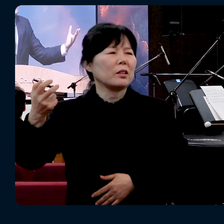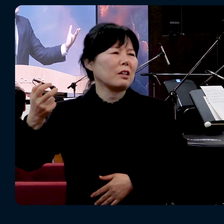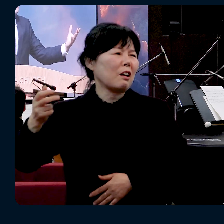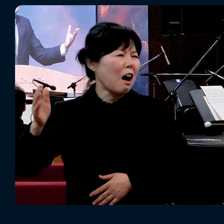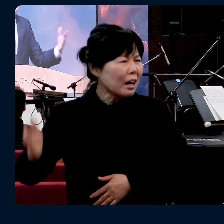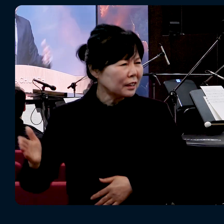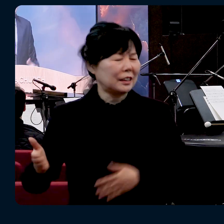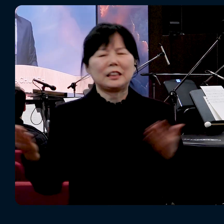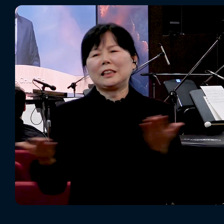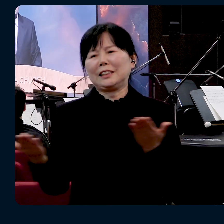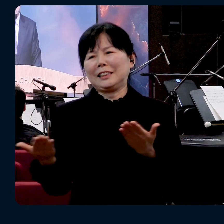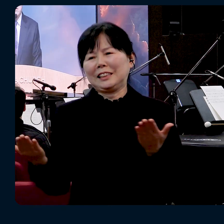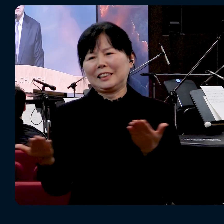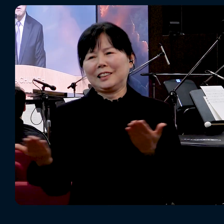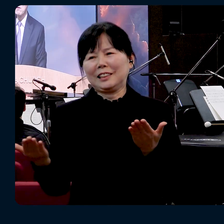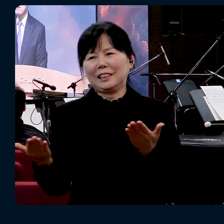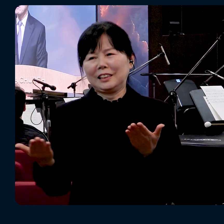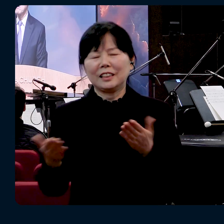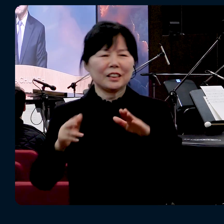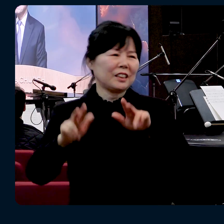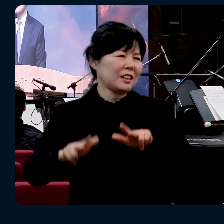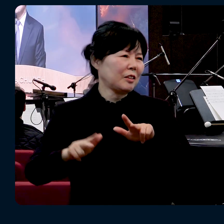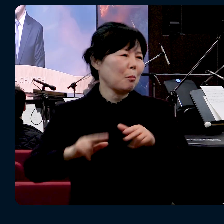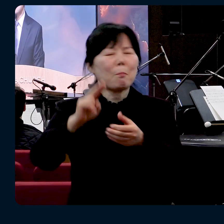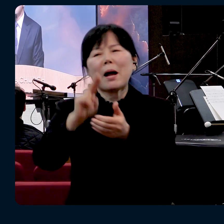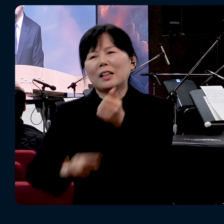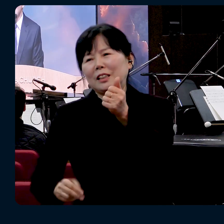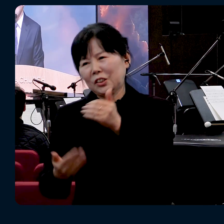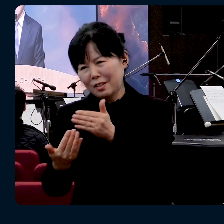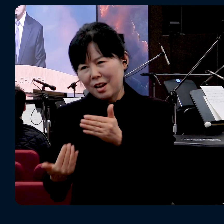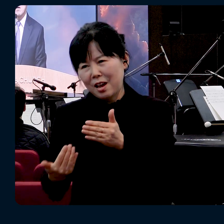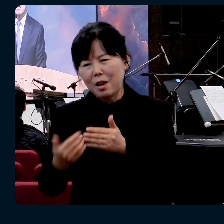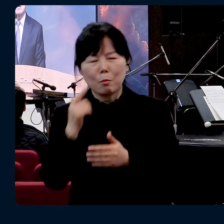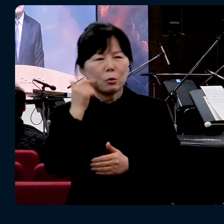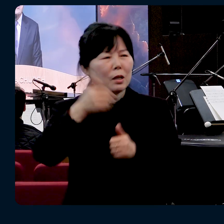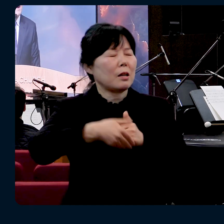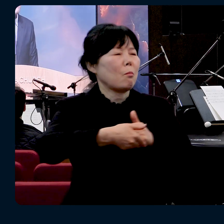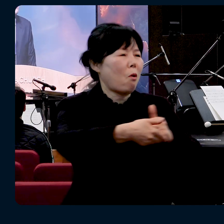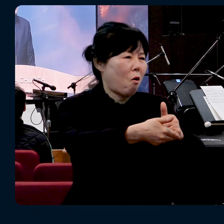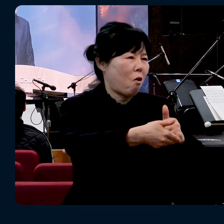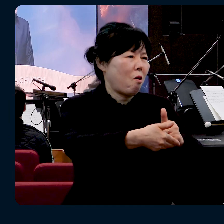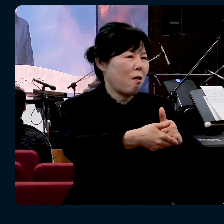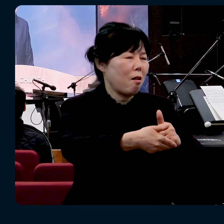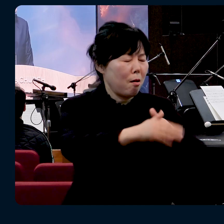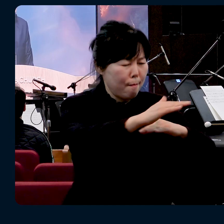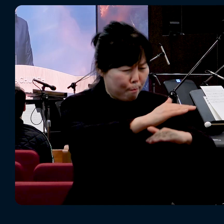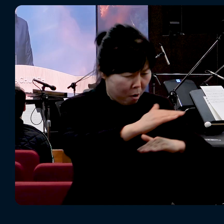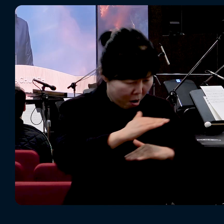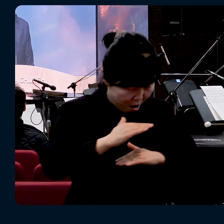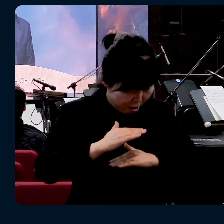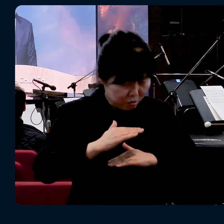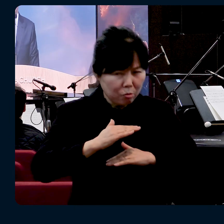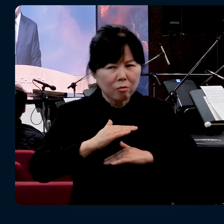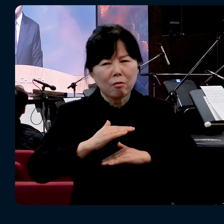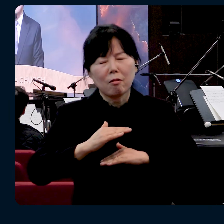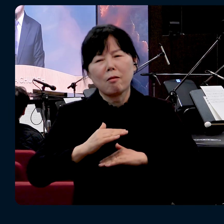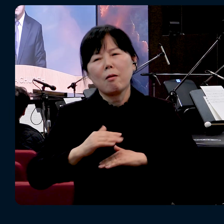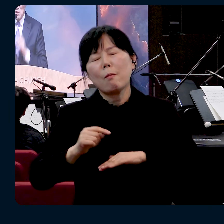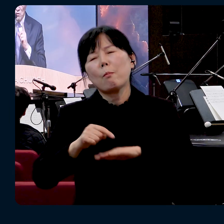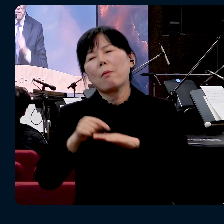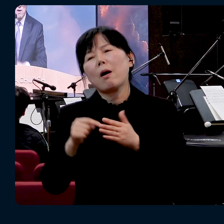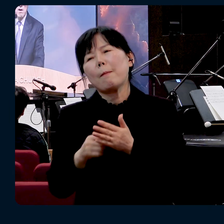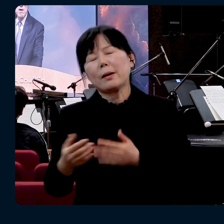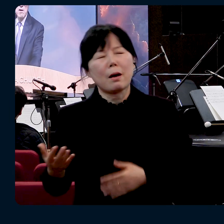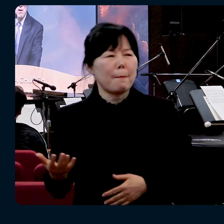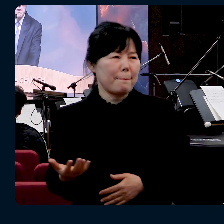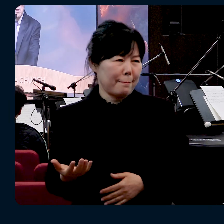그러면서 인생을 이렇게 마무리하는 거예요. 이 인생 너무 짠하다, 너무 안 됐다 싶은 생각이 딱